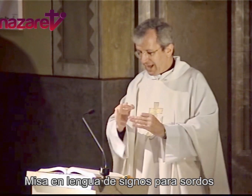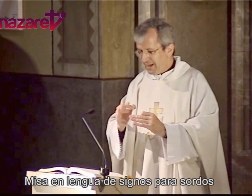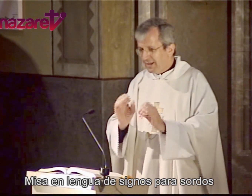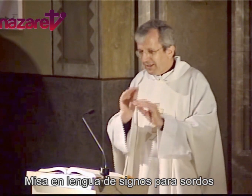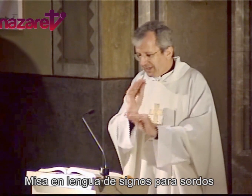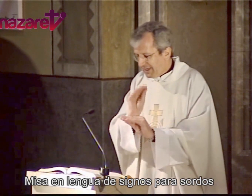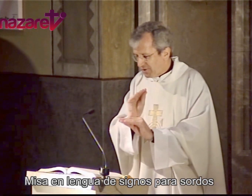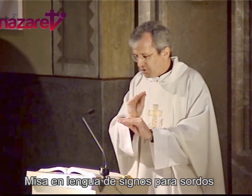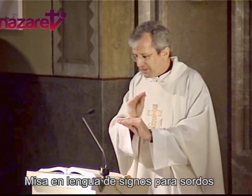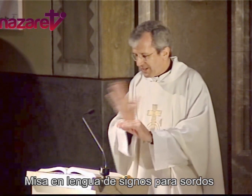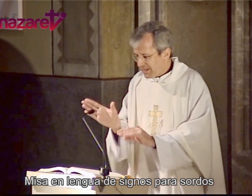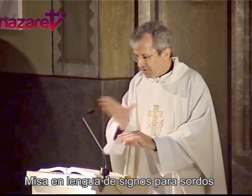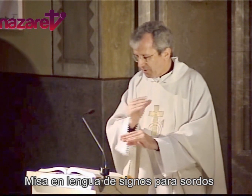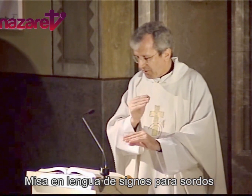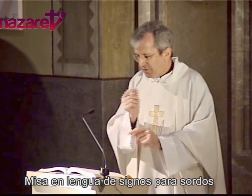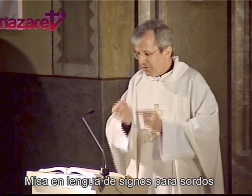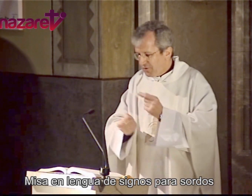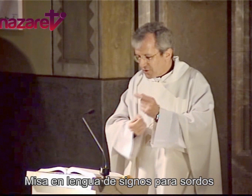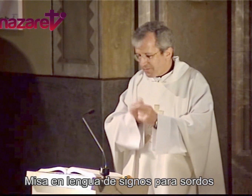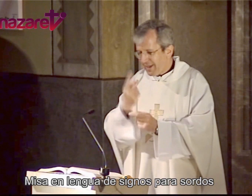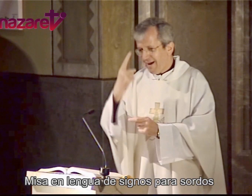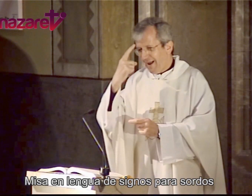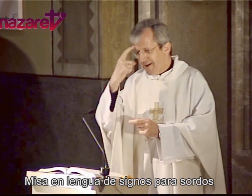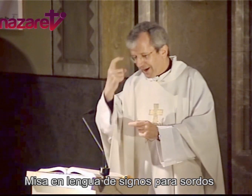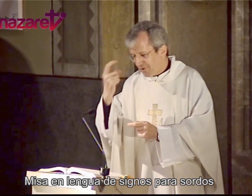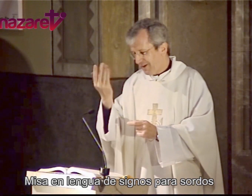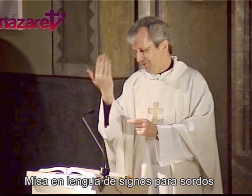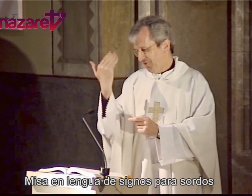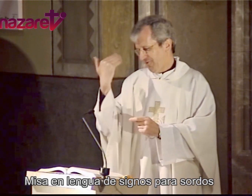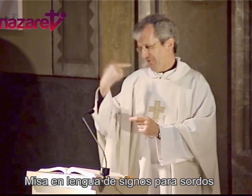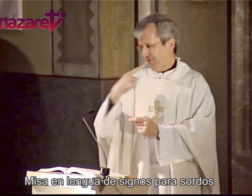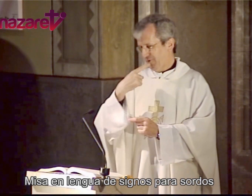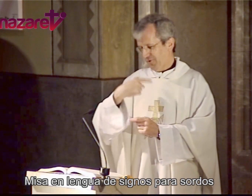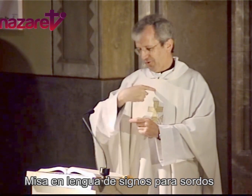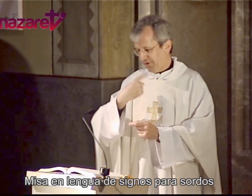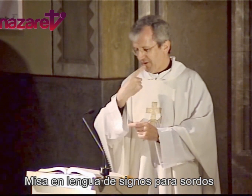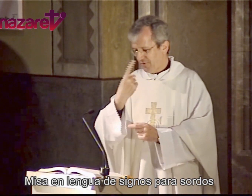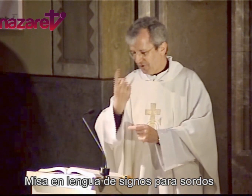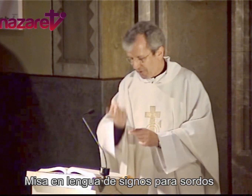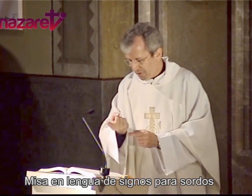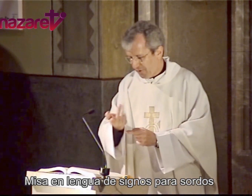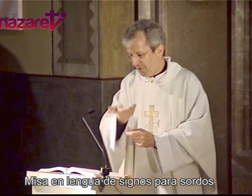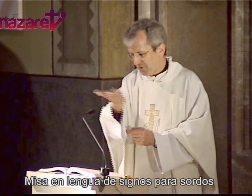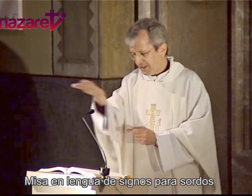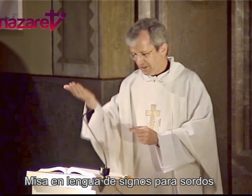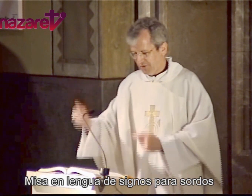quien os lo enseñe todo Y os vaya recordando todo lo que yo os he dicho